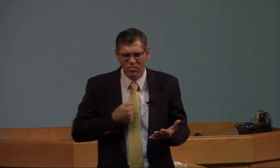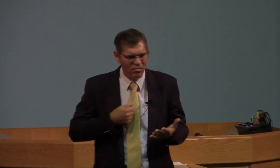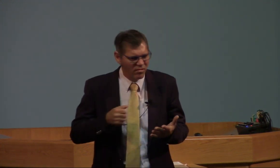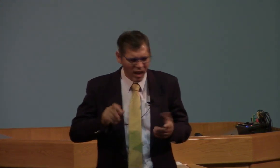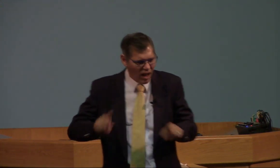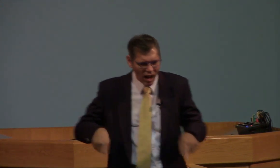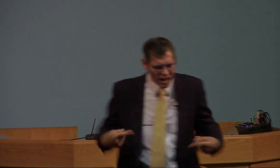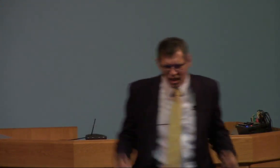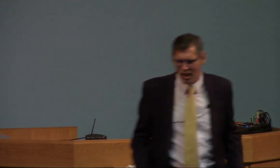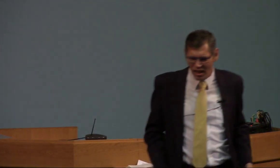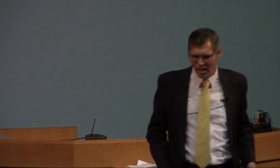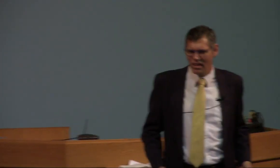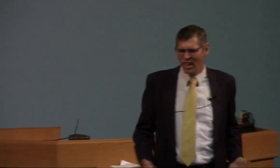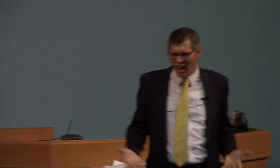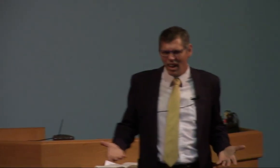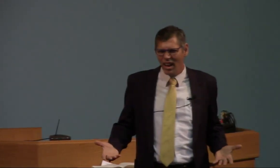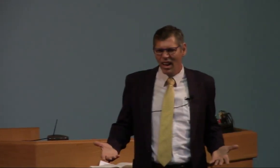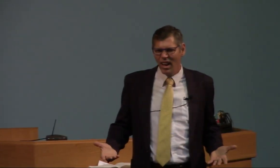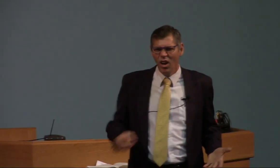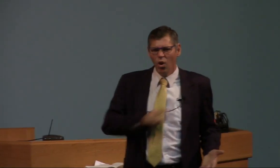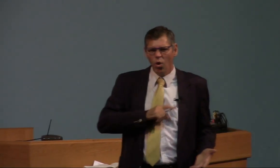Ek kan nie. Nee. Hoekom nie?